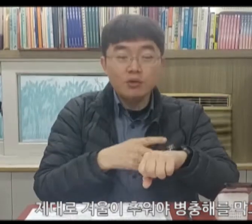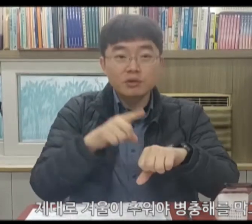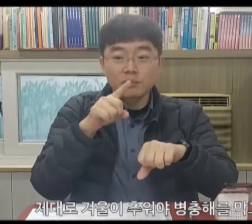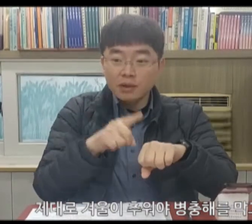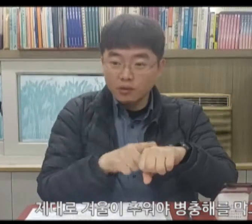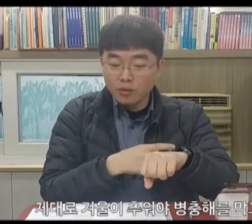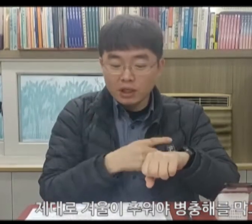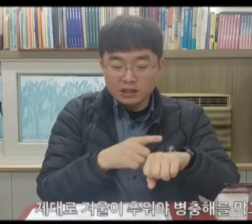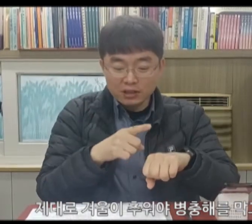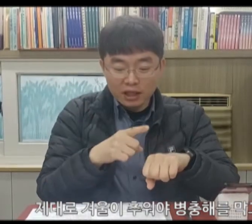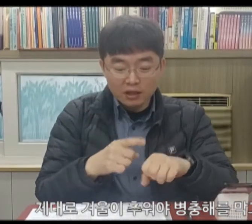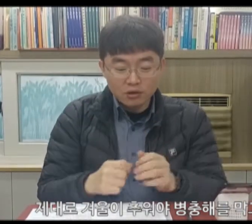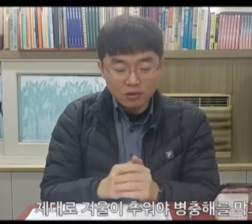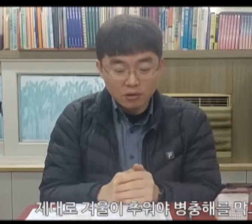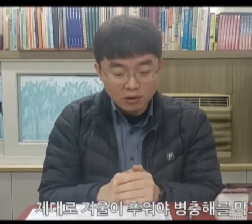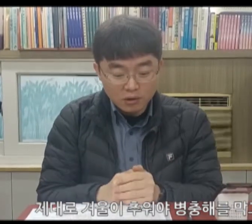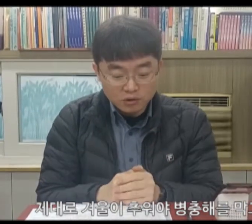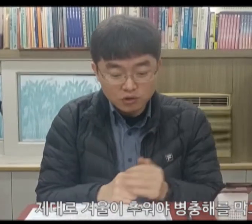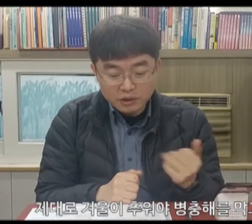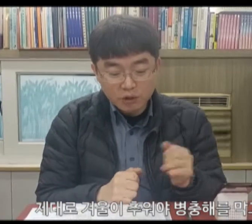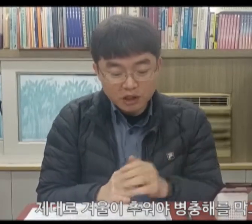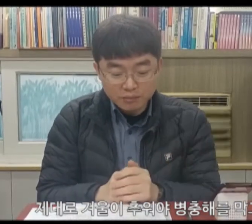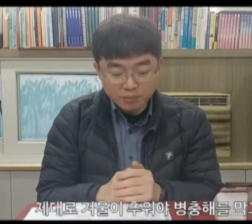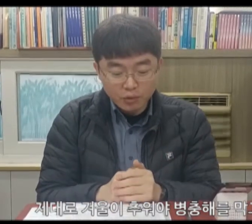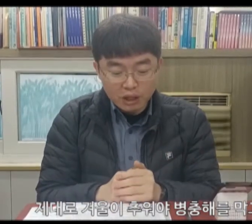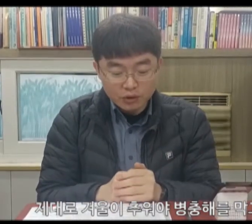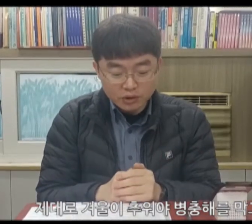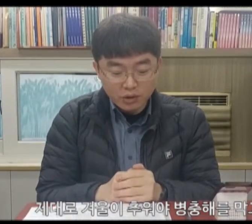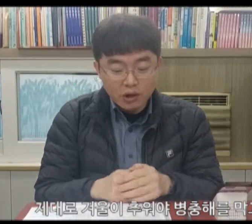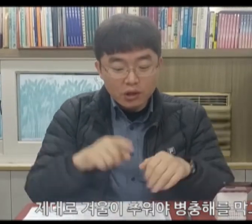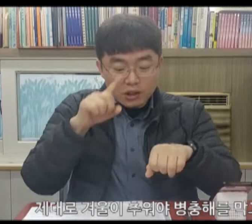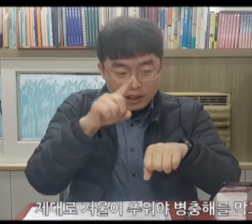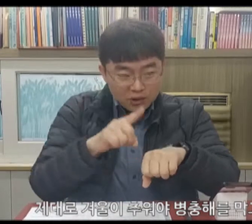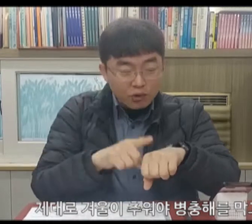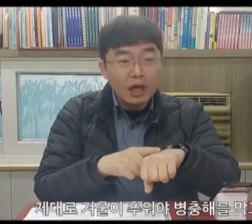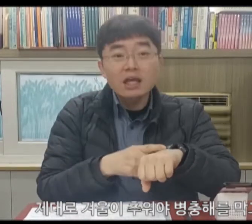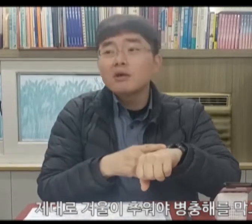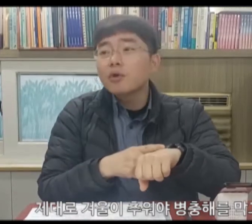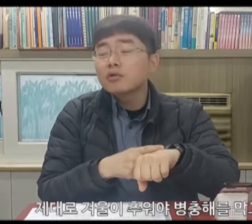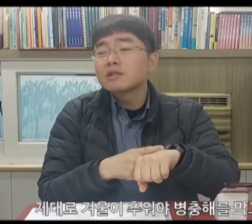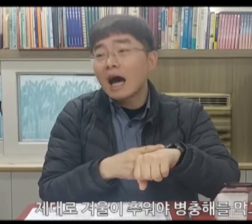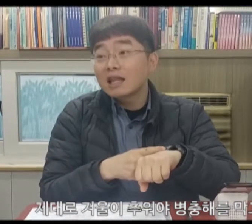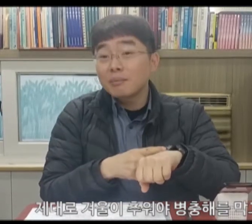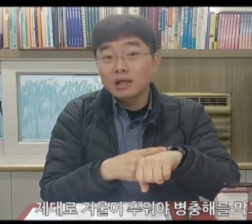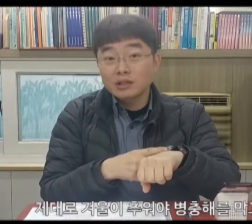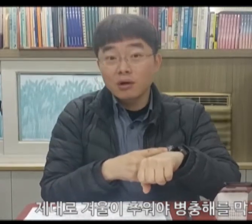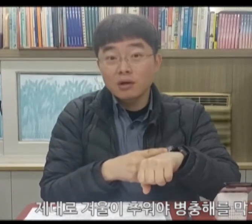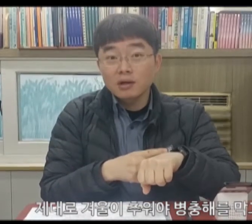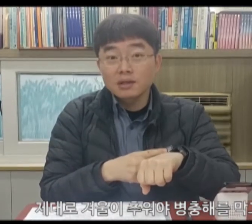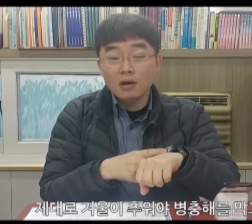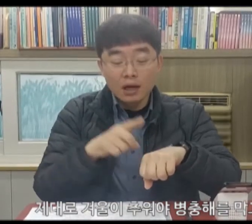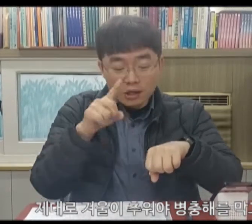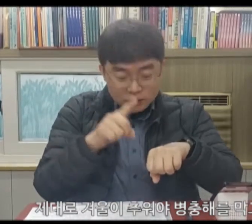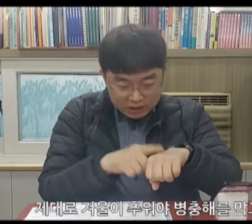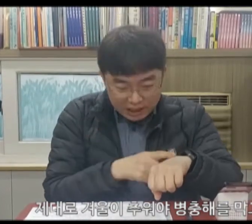좀 이렇게 쓰는 게 또 요즘 새롭게 좀 표현을 하고 있죠. 그래서 이게 이런 표현들을 다 안단 말이죠. 그래서